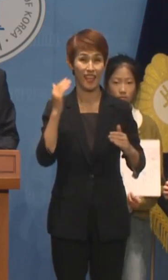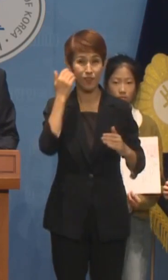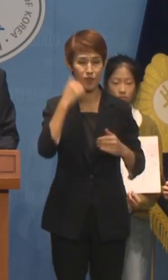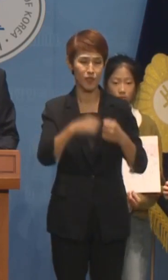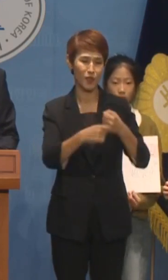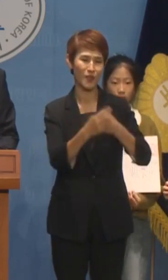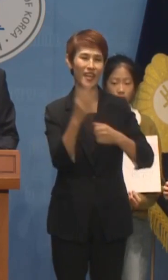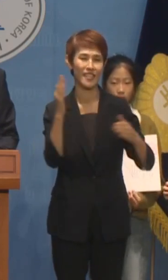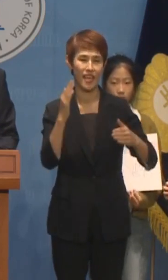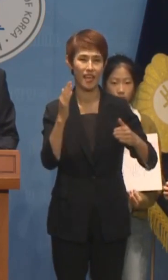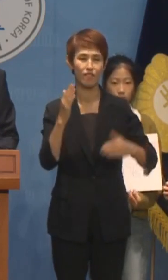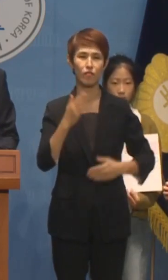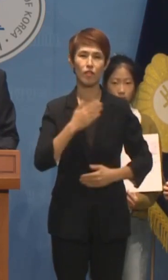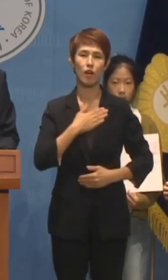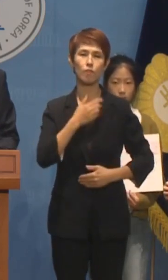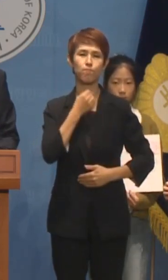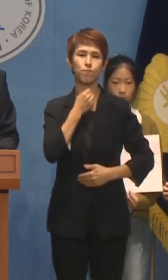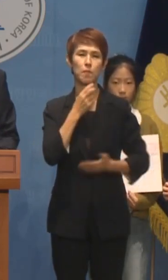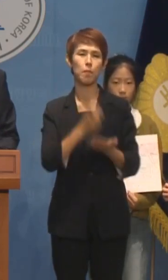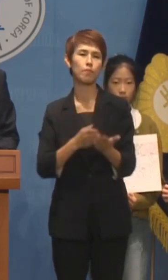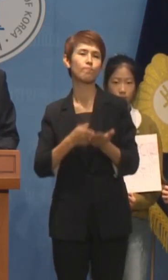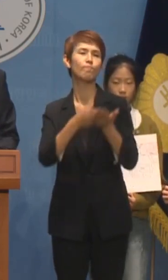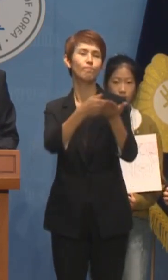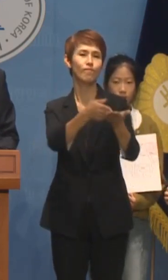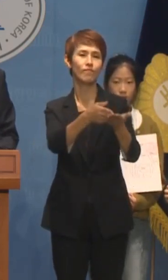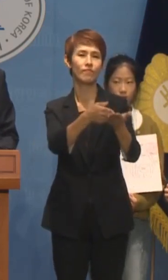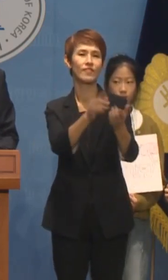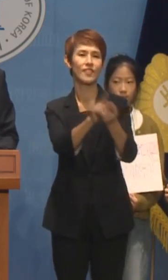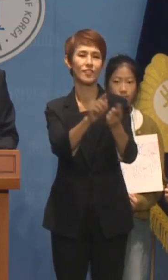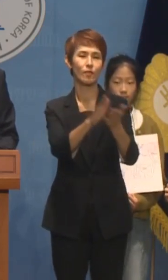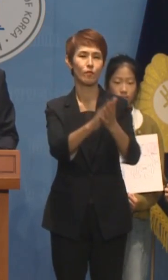초등학생들이 자신들이 청원한 법률안을 직접 국회에